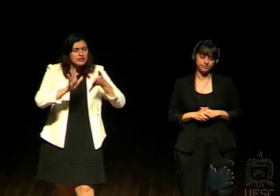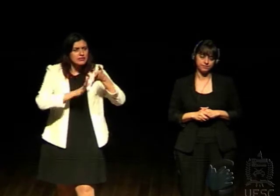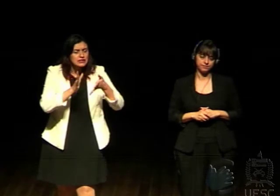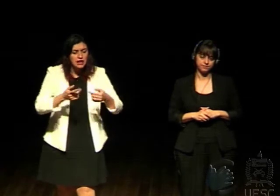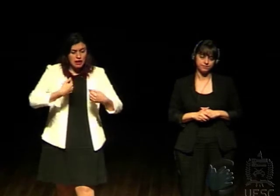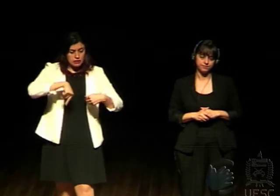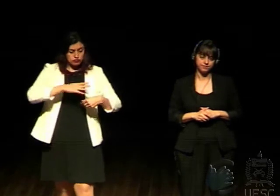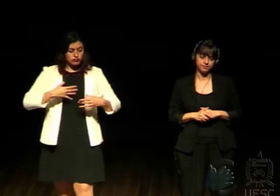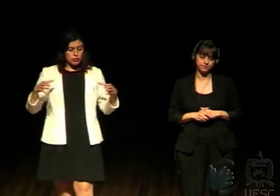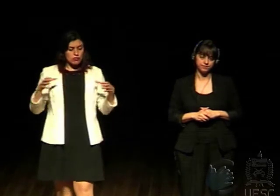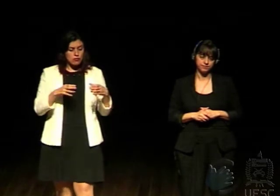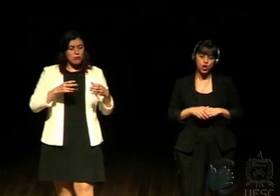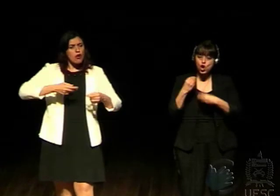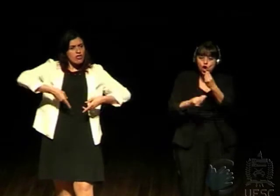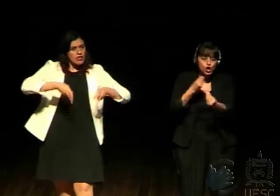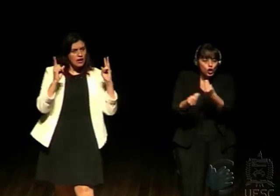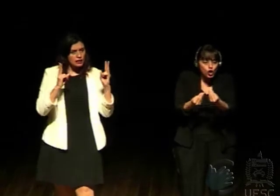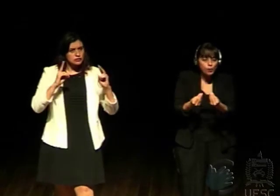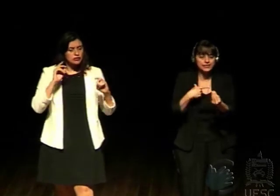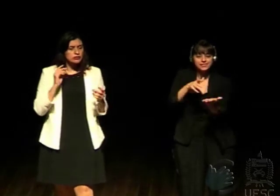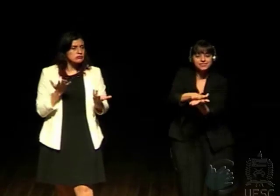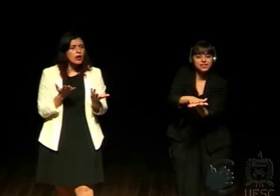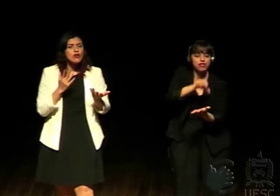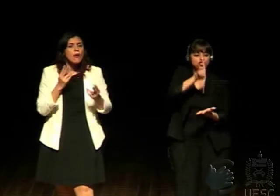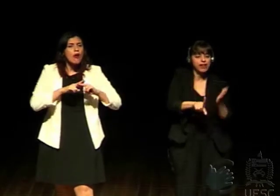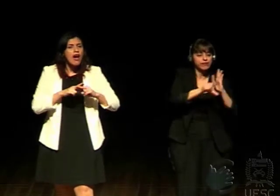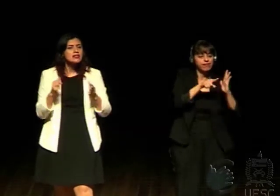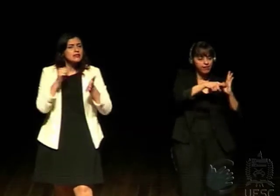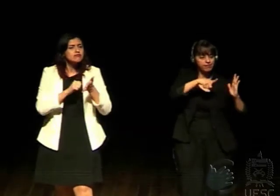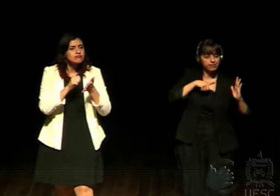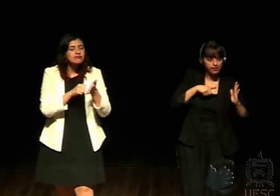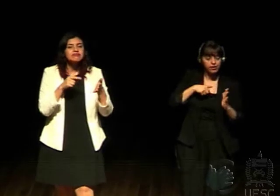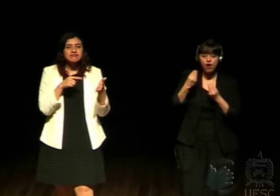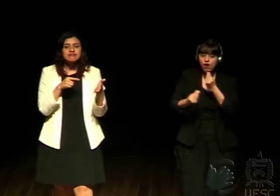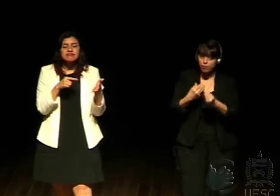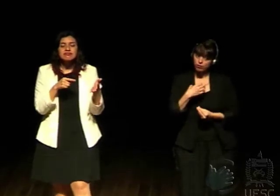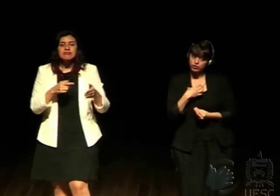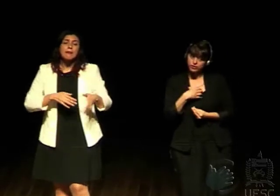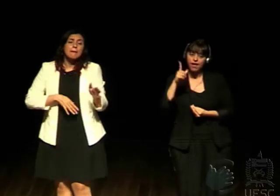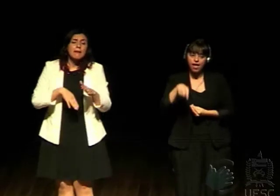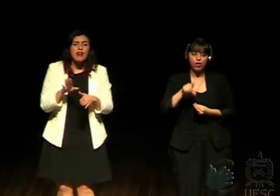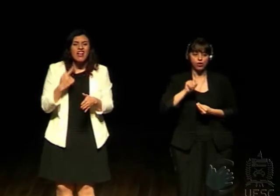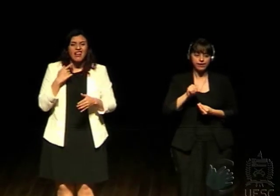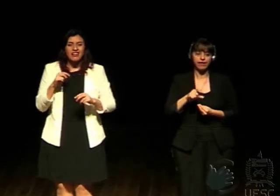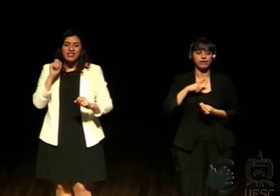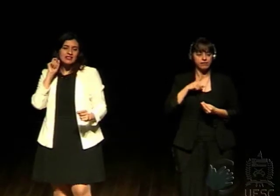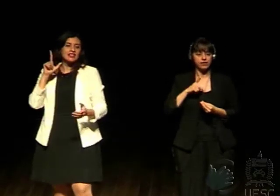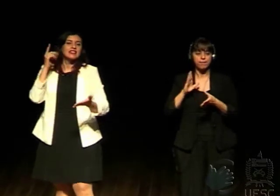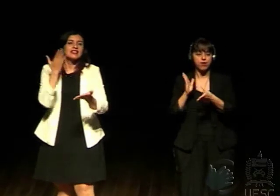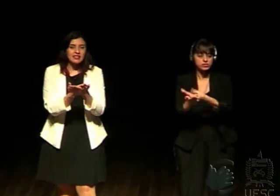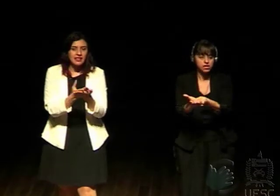la vía por la que se ha exigido que se cumplan los derechos ha sido fundamentalmente a través de demandas.